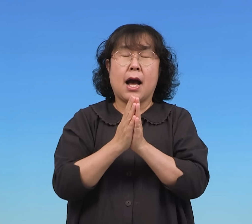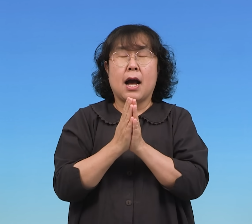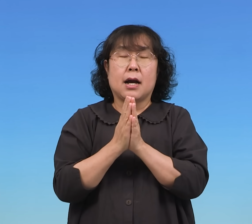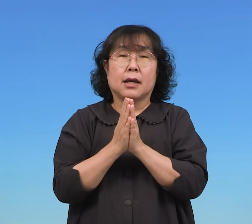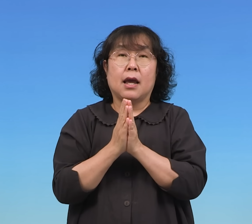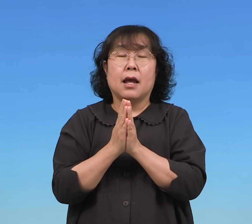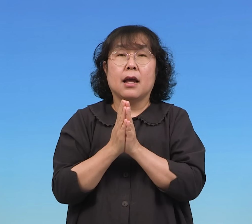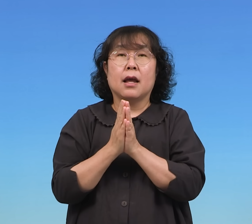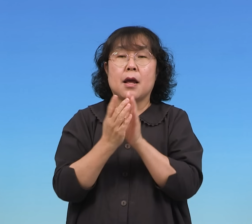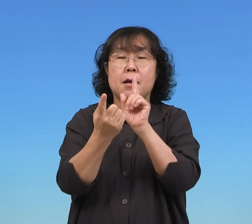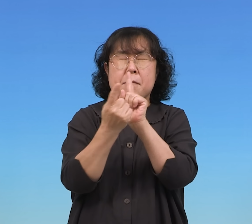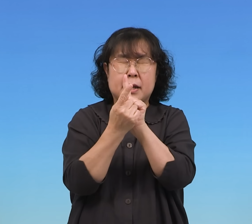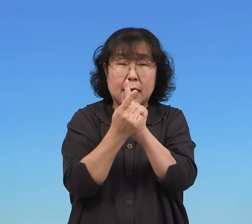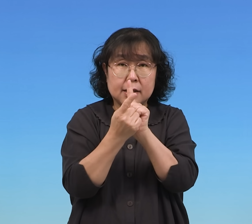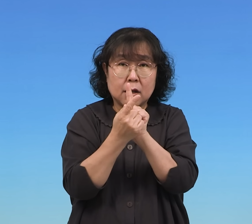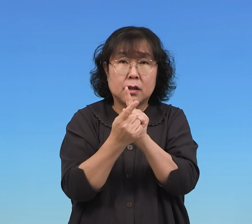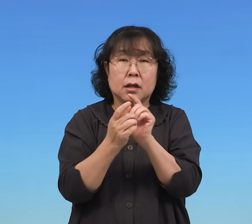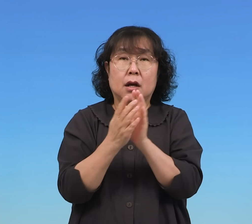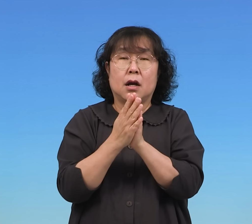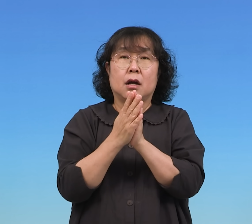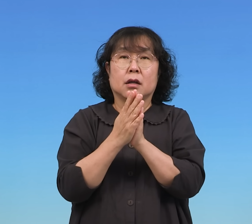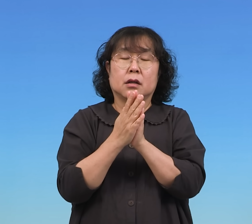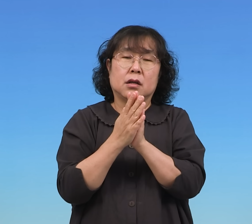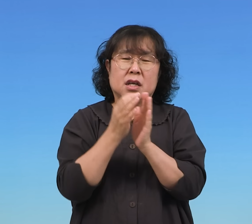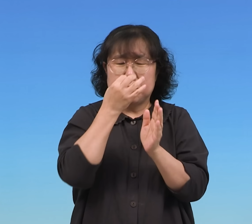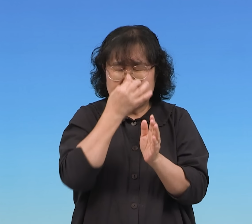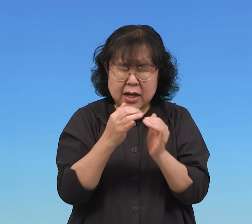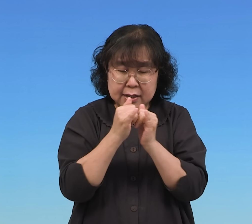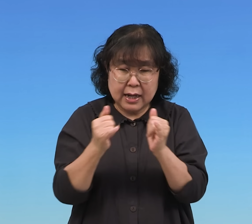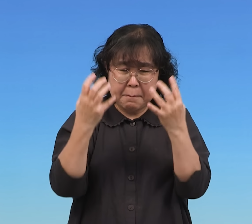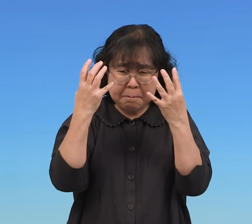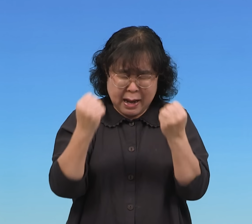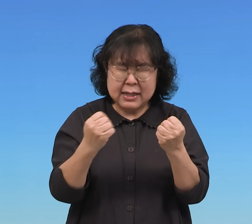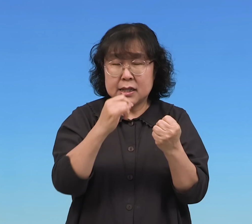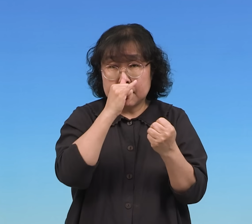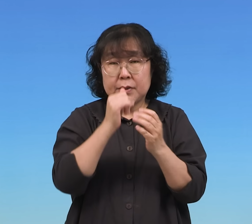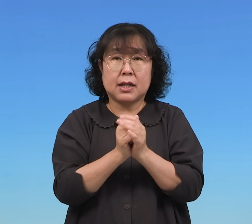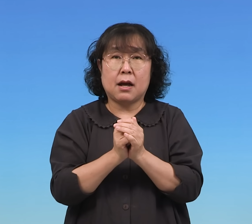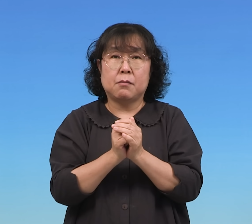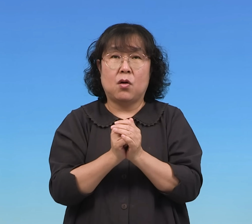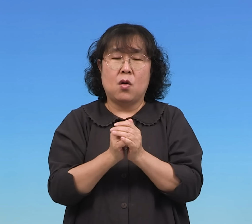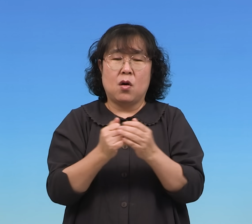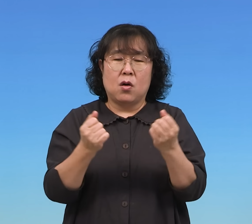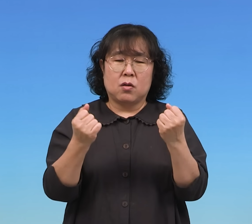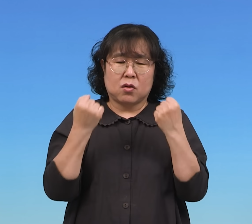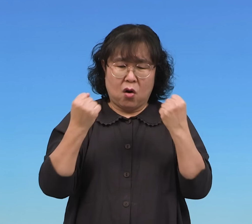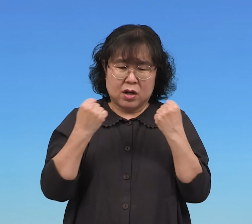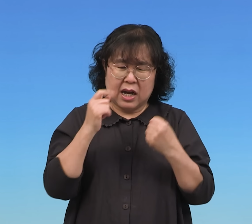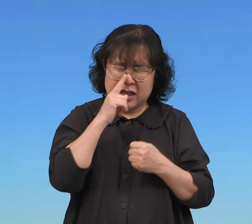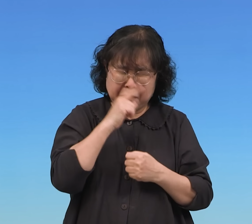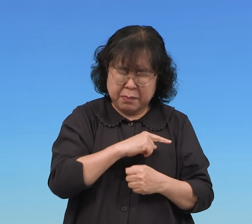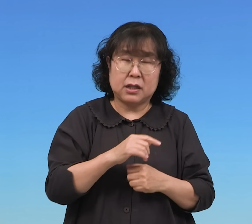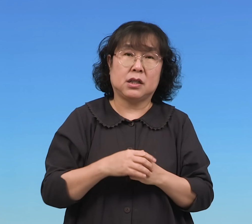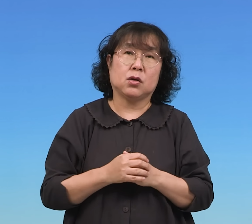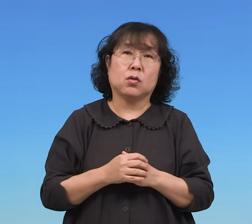제목을 알거든요. 갑자기 건강을 다치시고, 가정이 깨져서 이혼을 경험하시고,